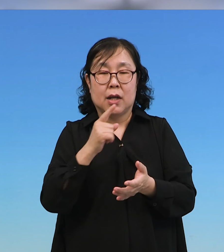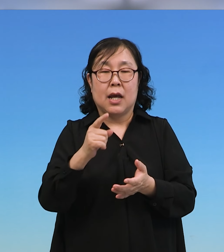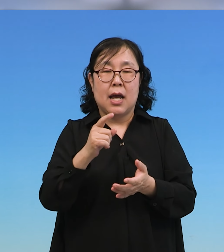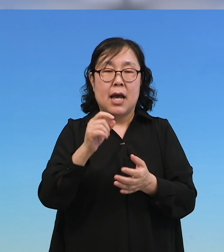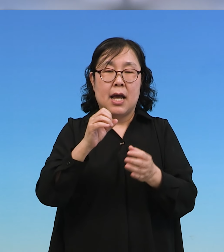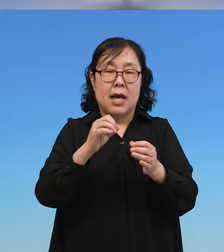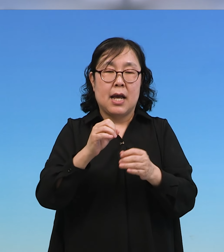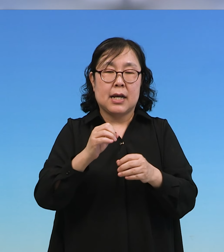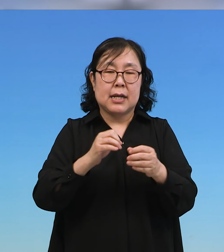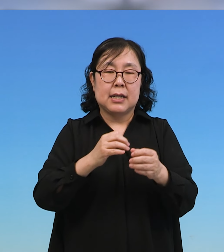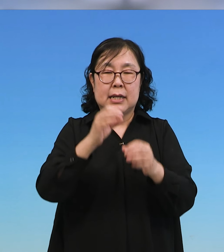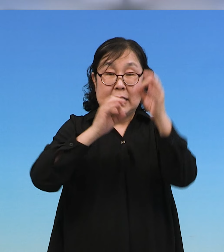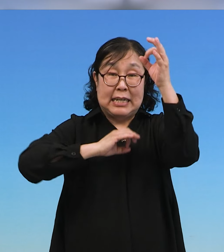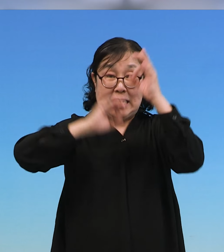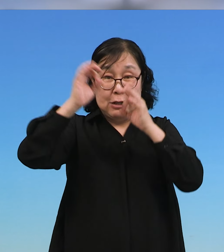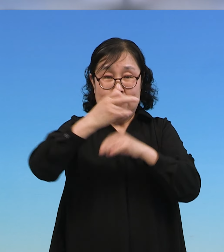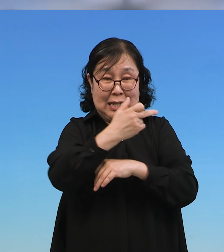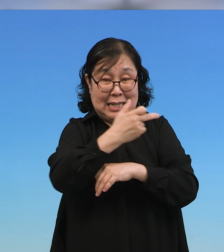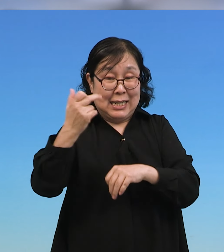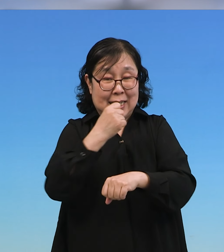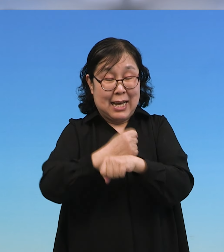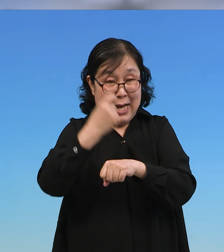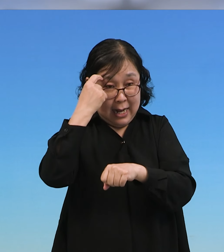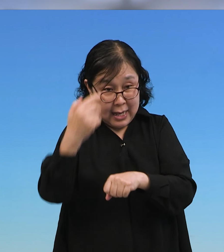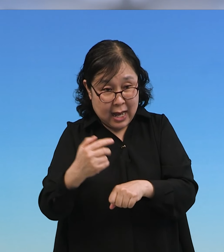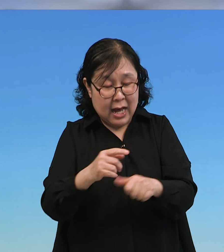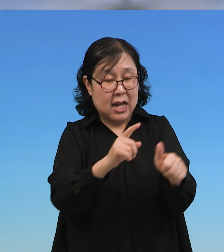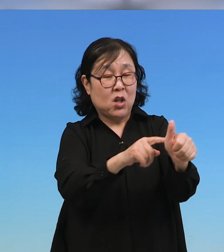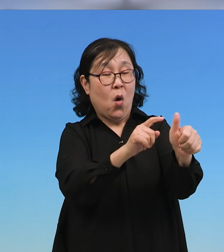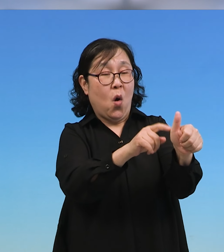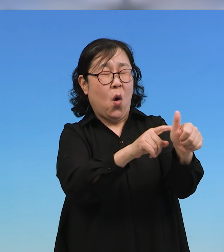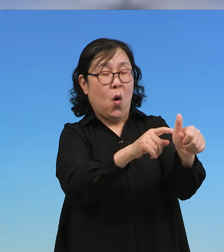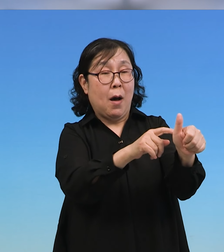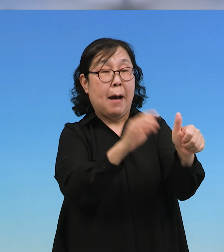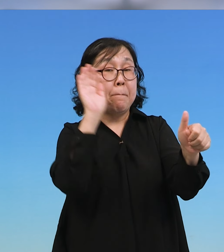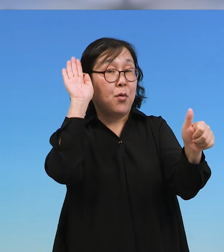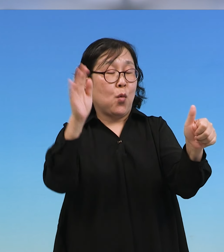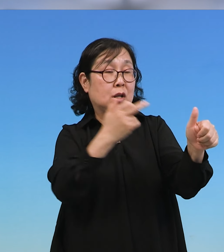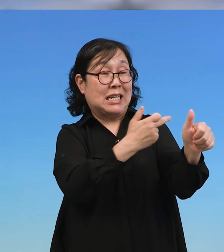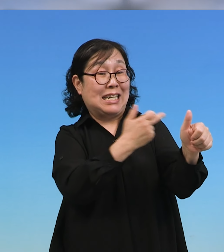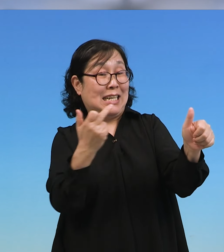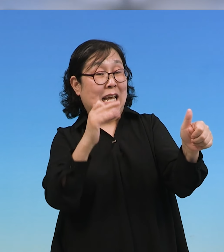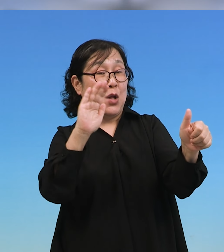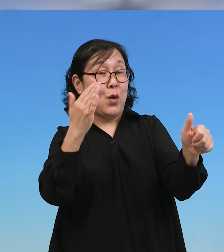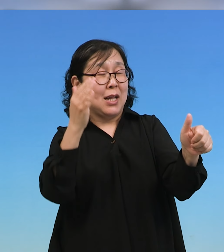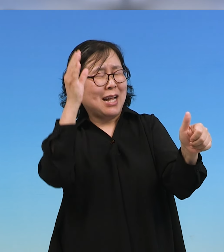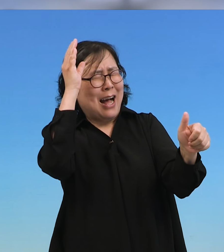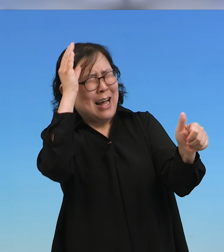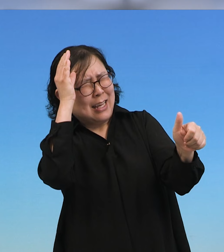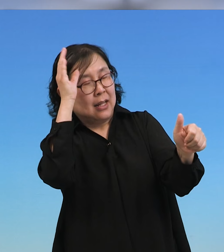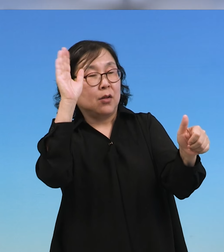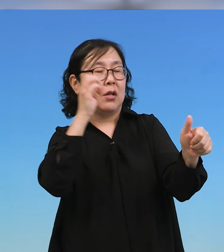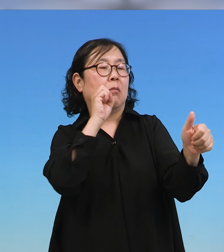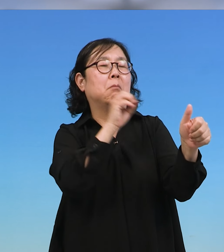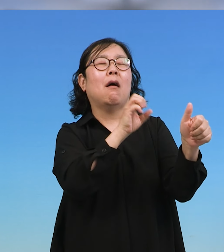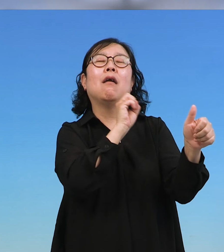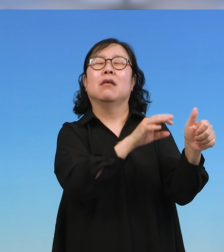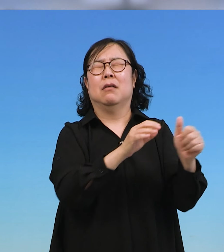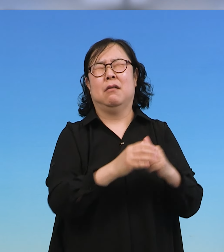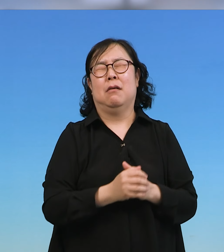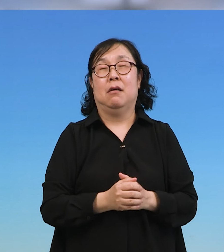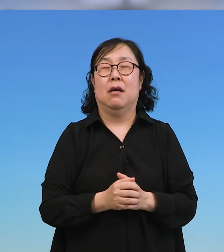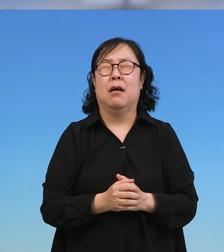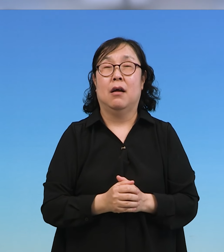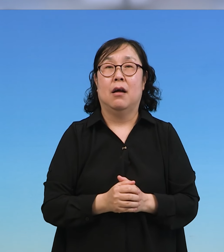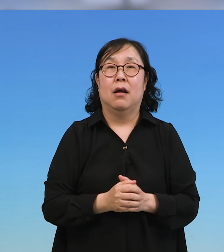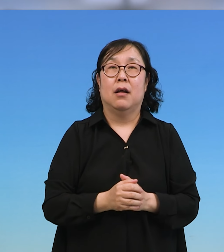사고를 쳐도 이렇게 크게 치냐? 앞으로 뭐 크게 될 거야. 그런데요, 그 설교에서